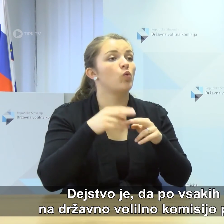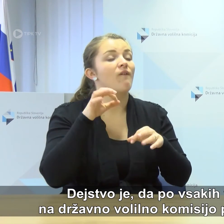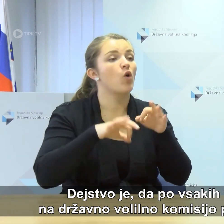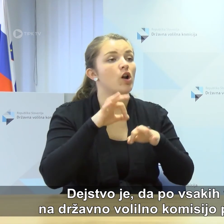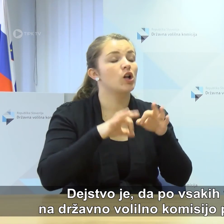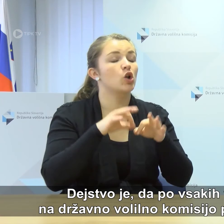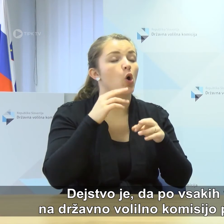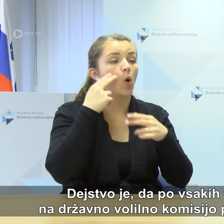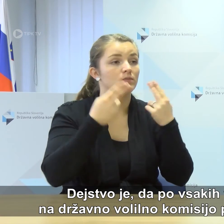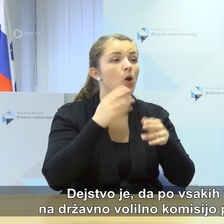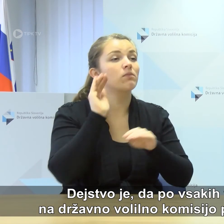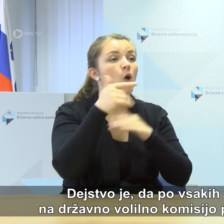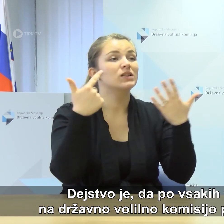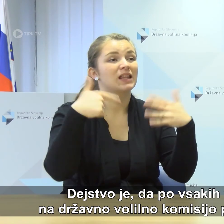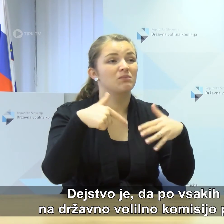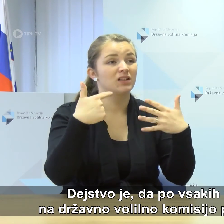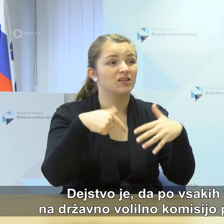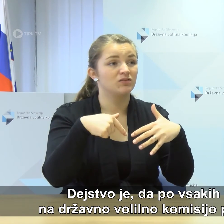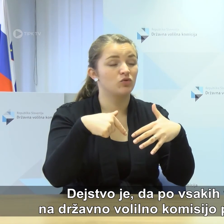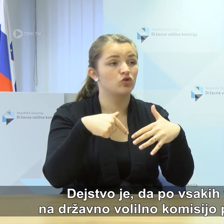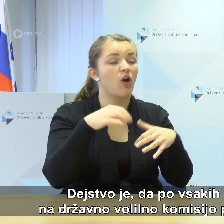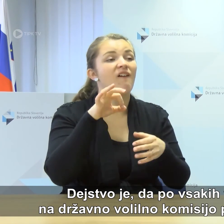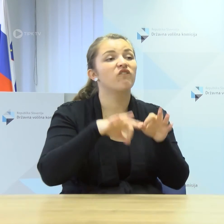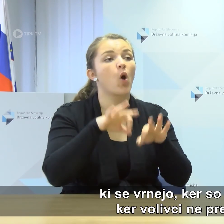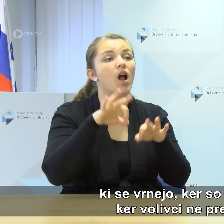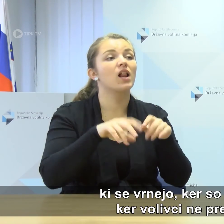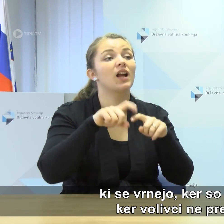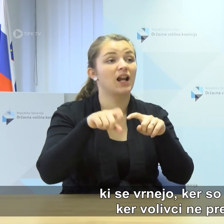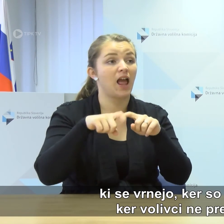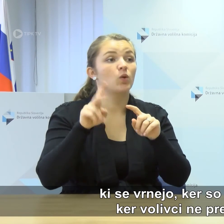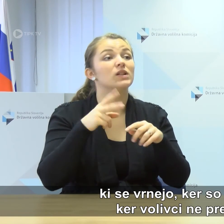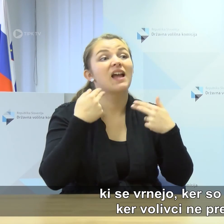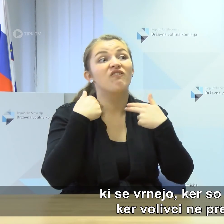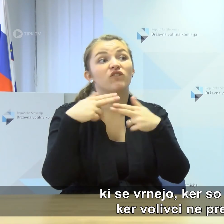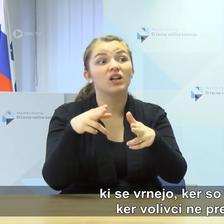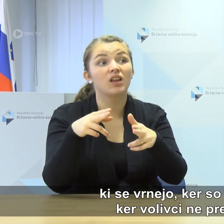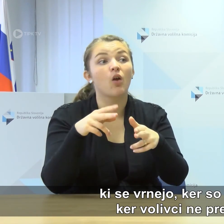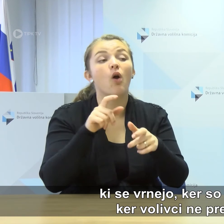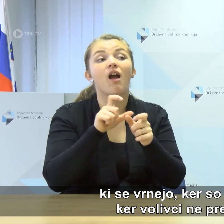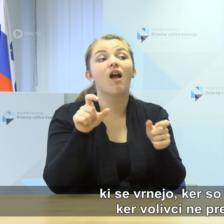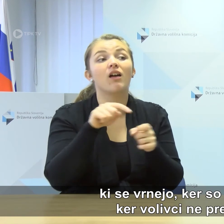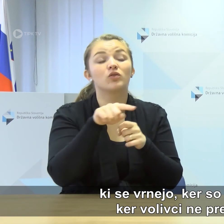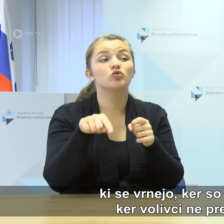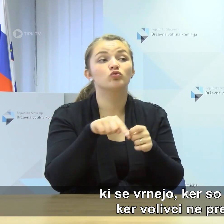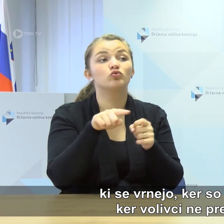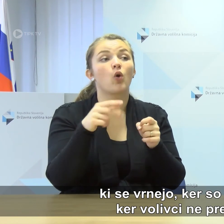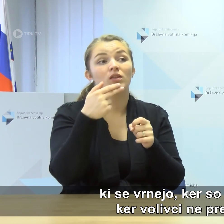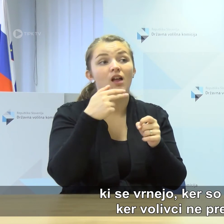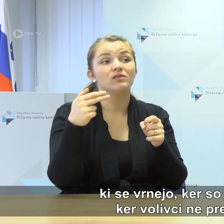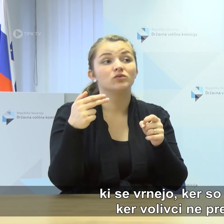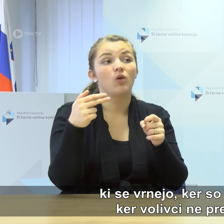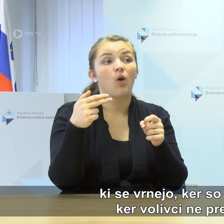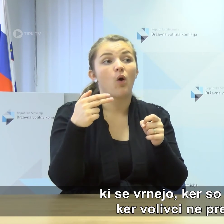7000 volilnih gradiv, ki se vrnejo, ker so naslovi neznani,